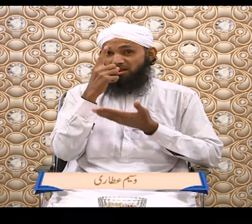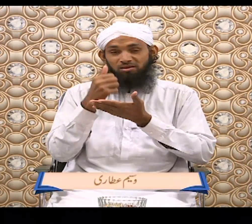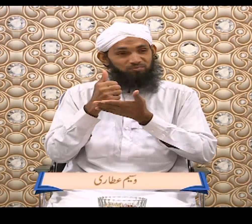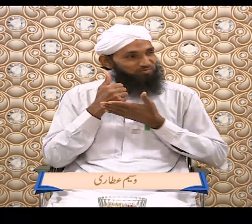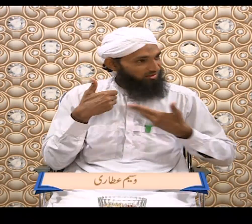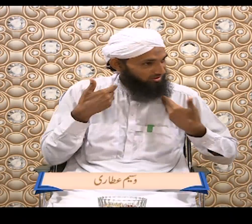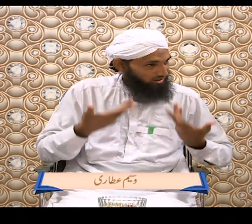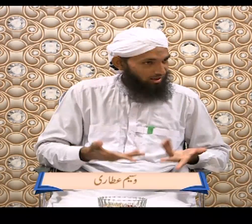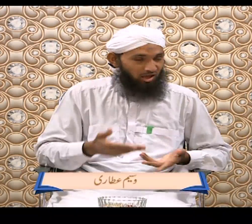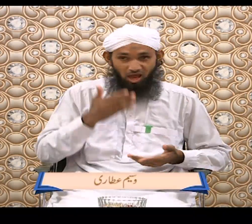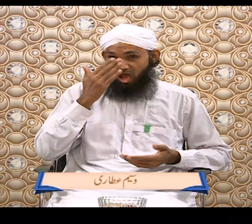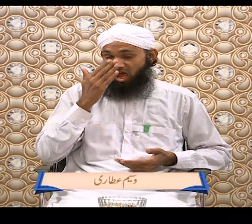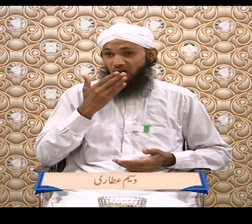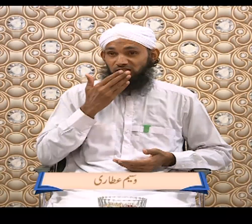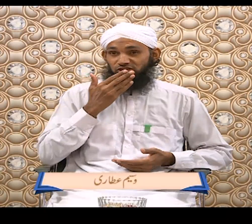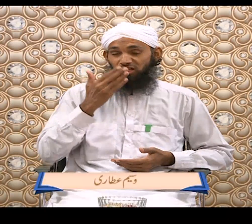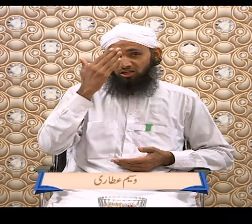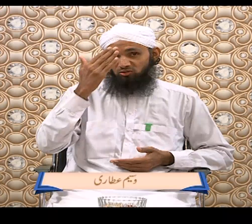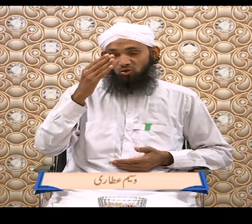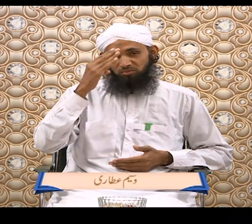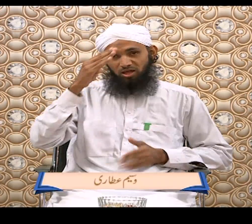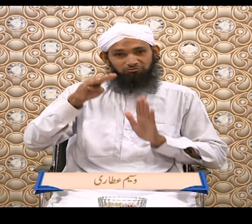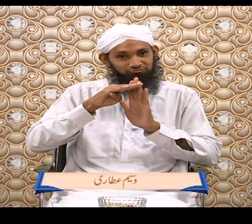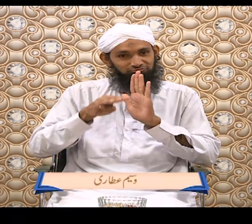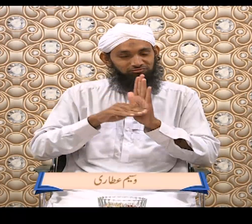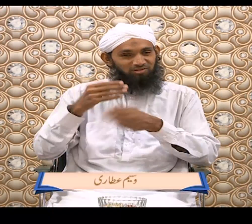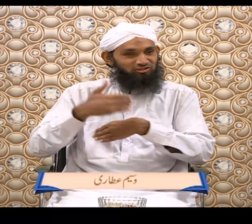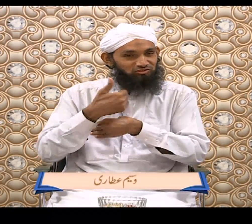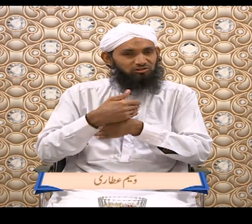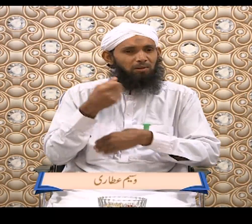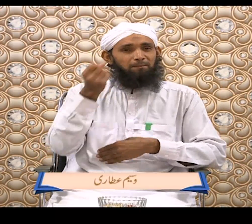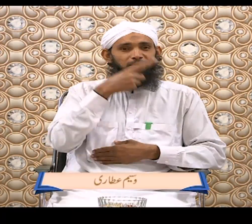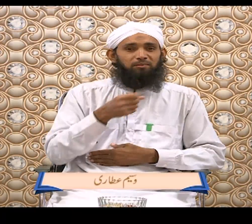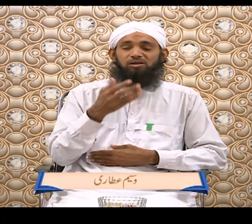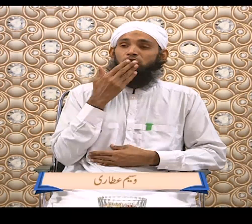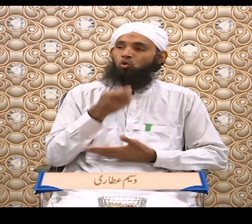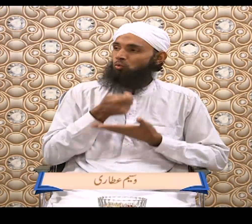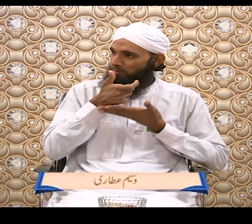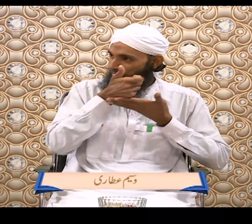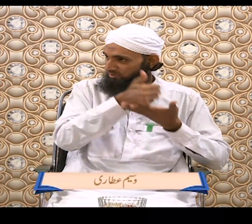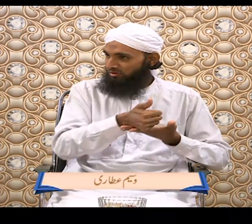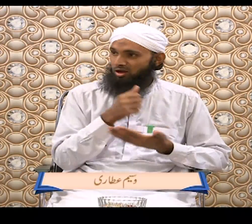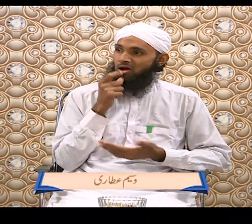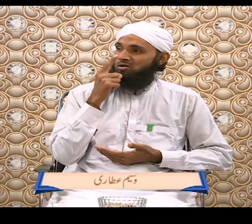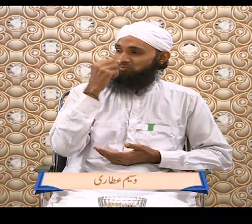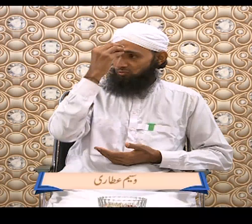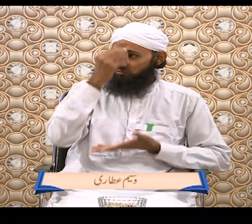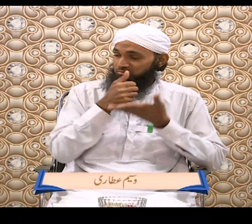تعلیم یا کوئی ہنر سکھانے کے لیے فیسے ادا کی ساری زندگی ہمارے سکچین کے